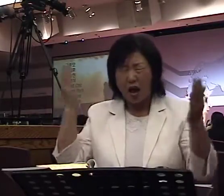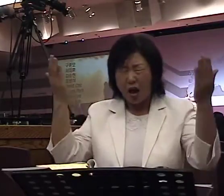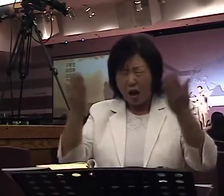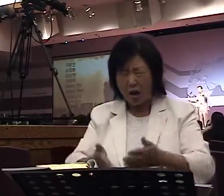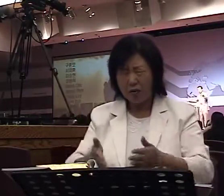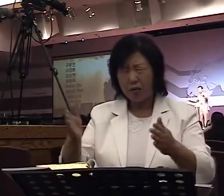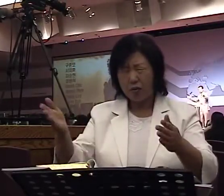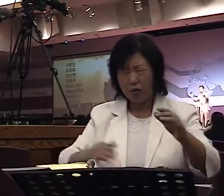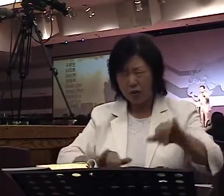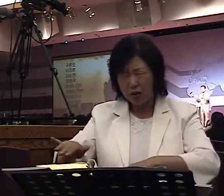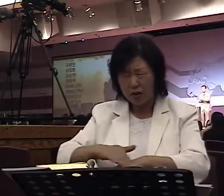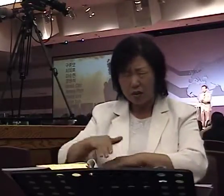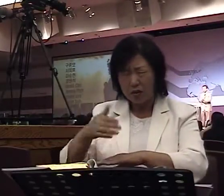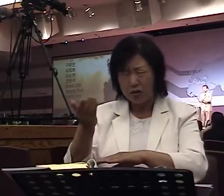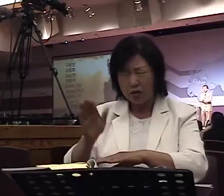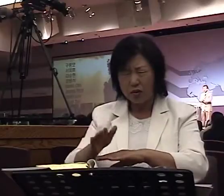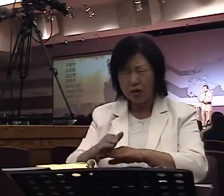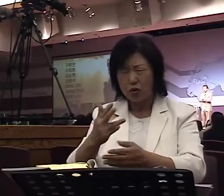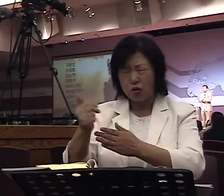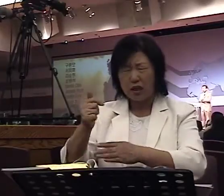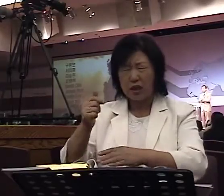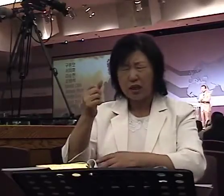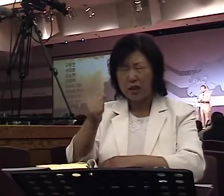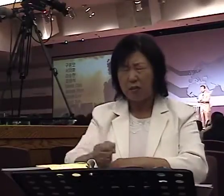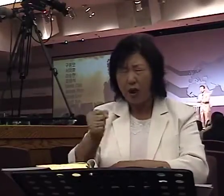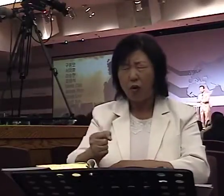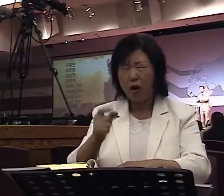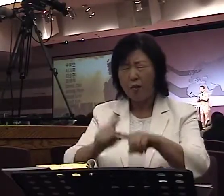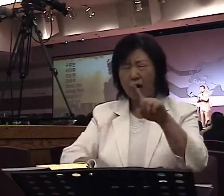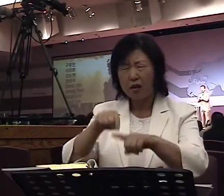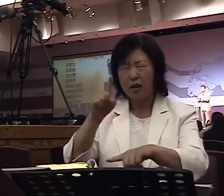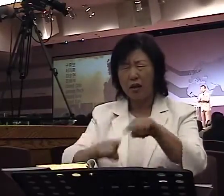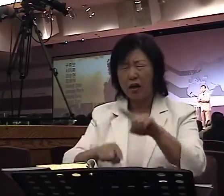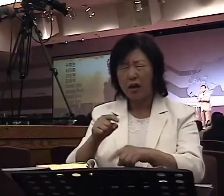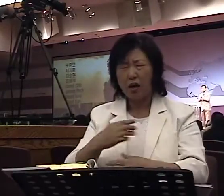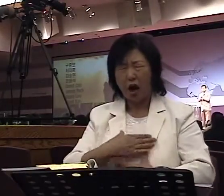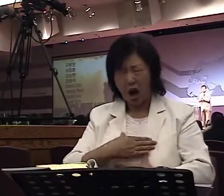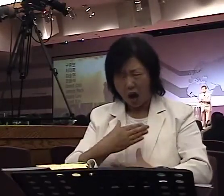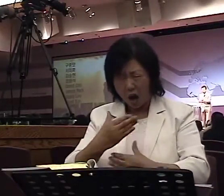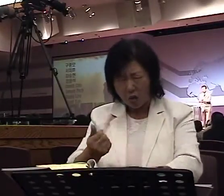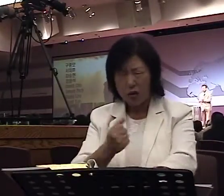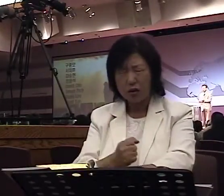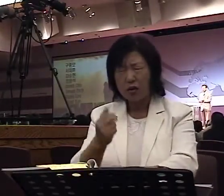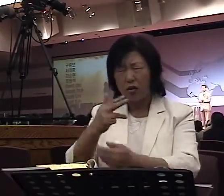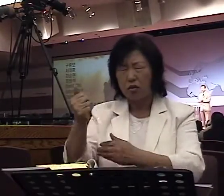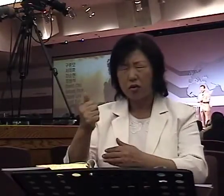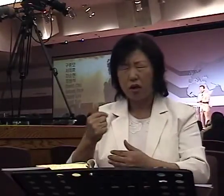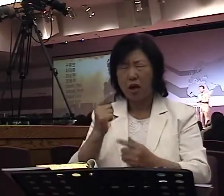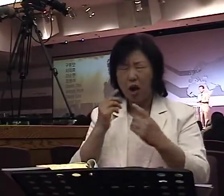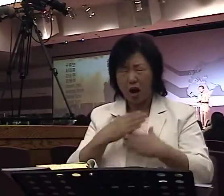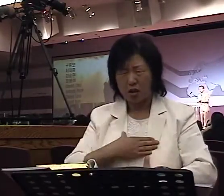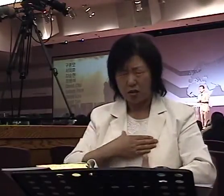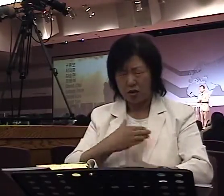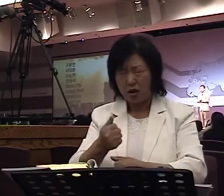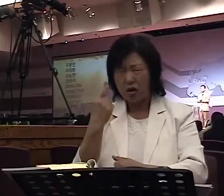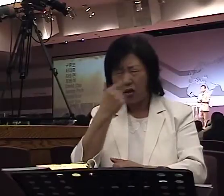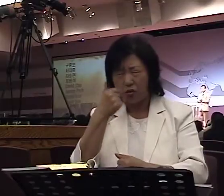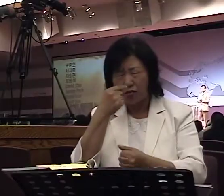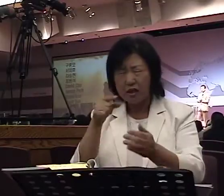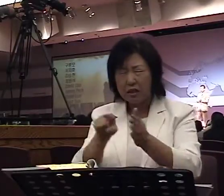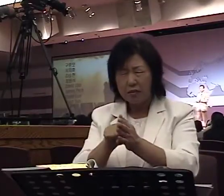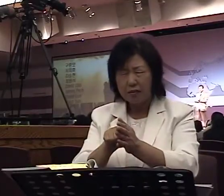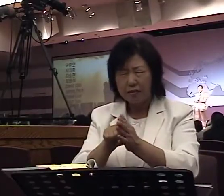골짜기로 다닐지라도 주의 지팡이와 막대기가 안위하시면은 주님 안전할 줄 믿사옵나이다. 가정을